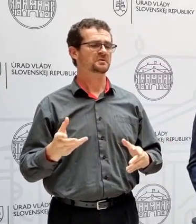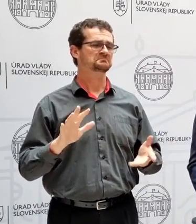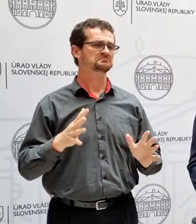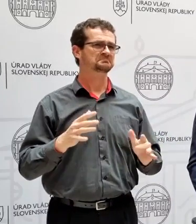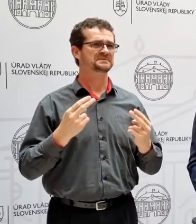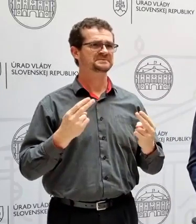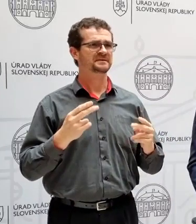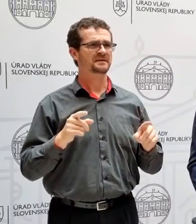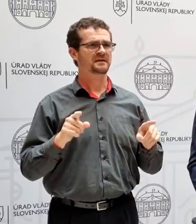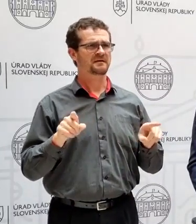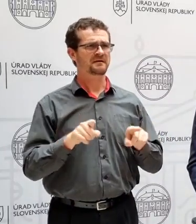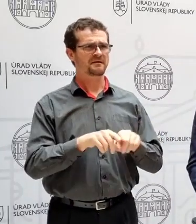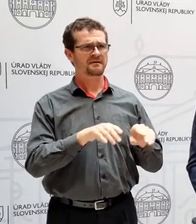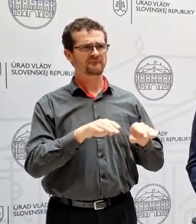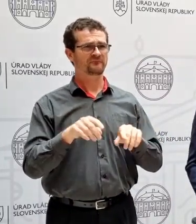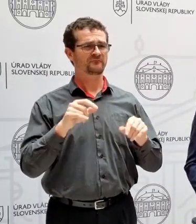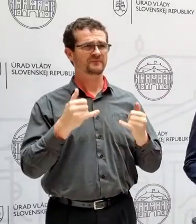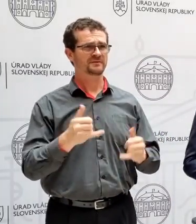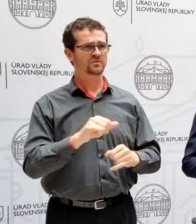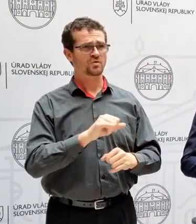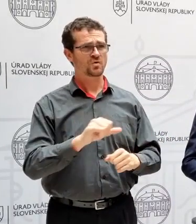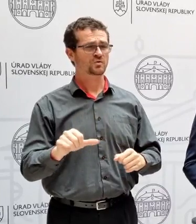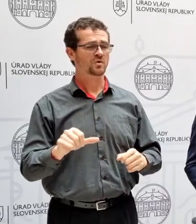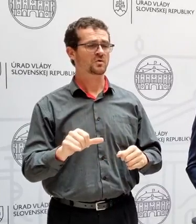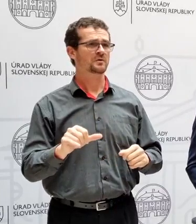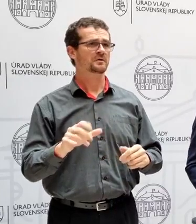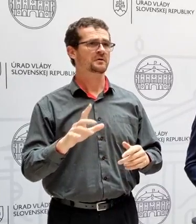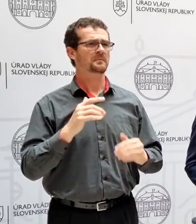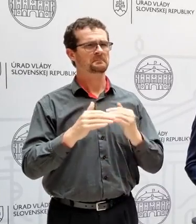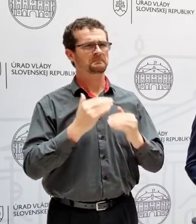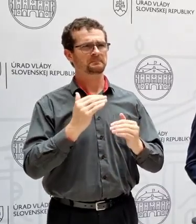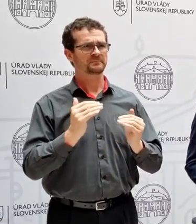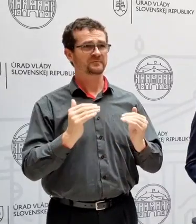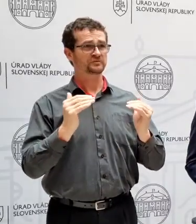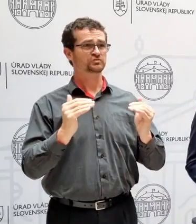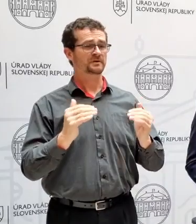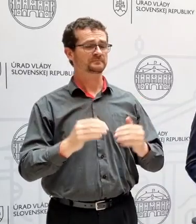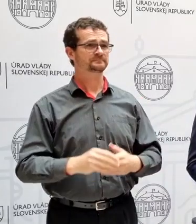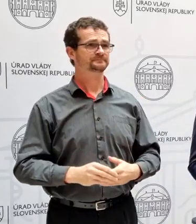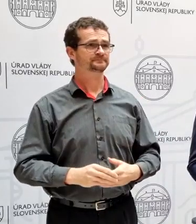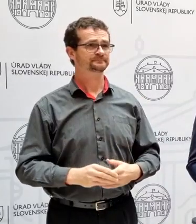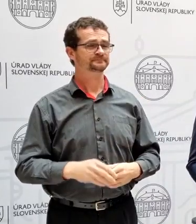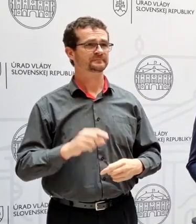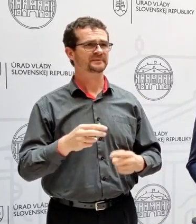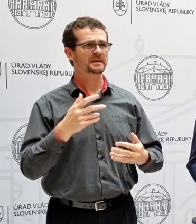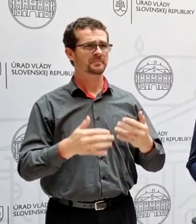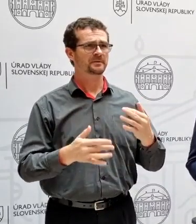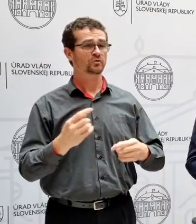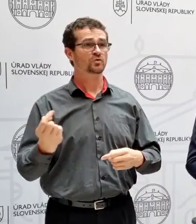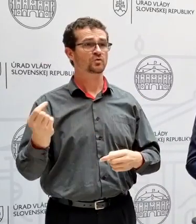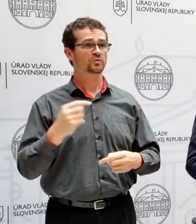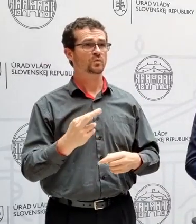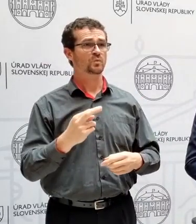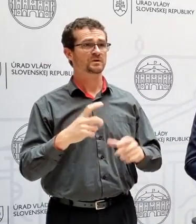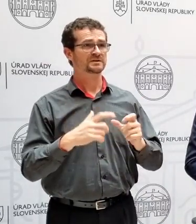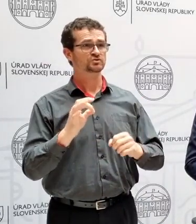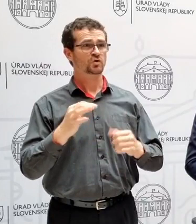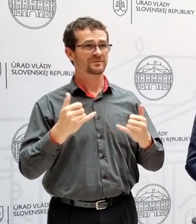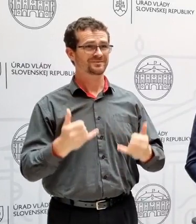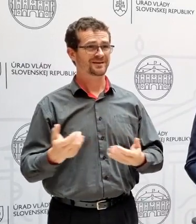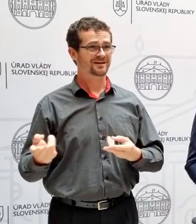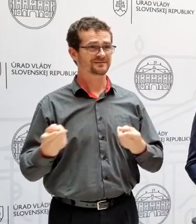menej ceny budú rovnaké ako tento rok, alebo plus minus ochop väčšie, tak tie prepočty, ktoré donieslo URSO oficiálne